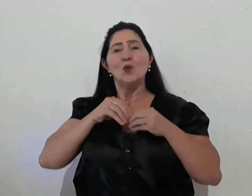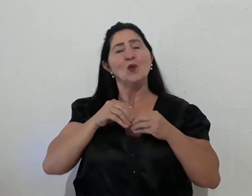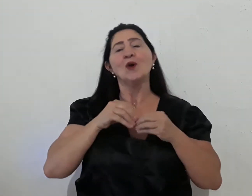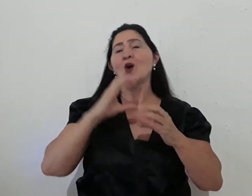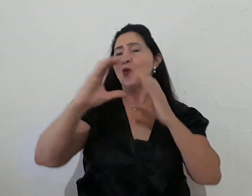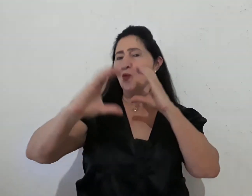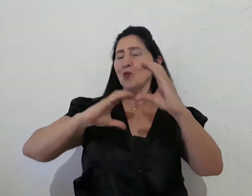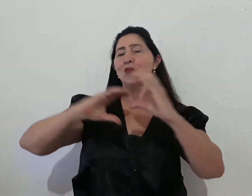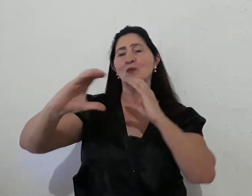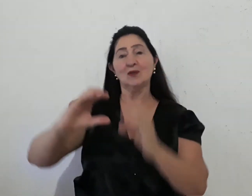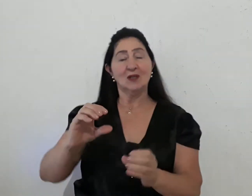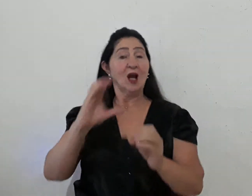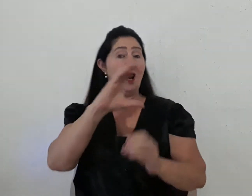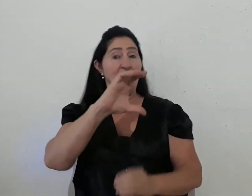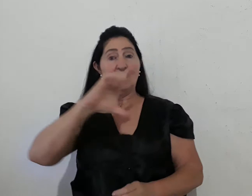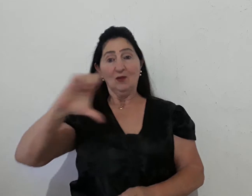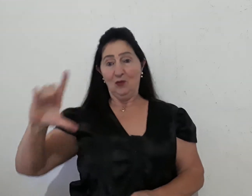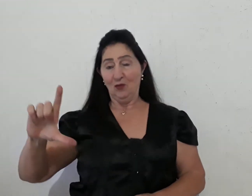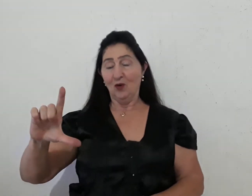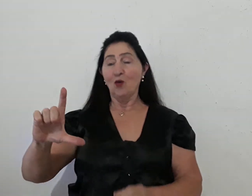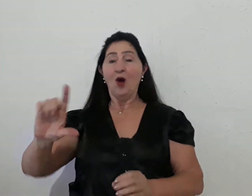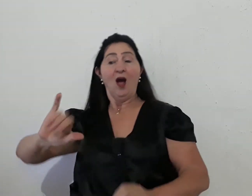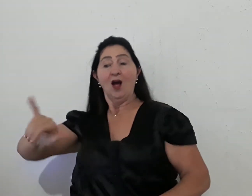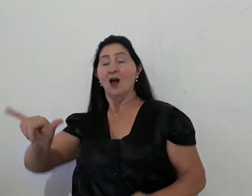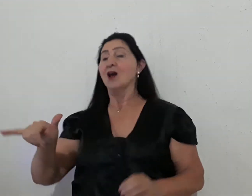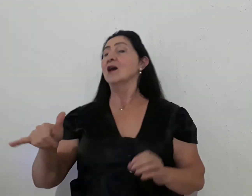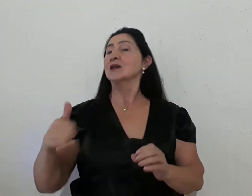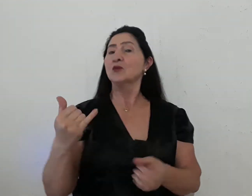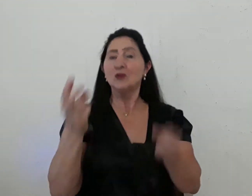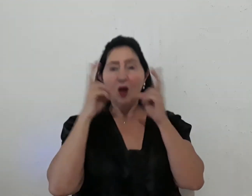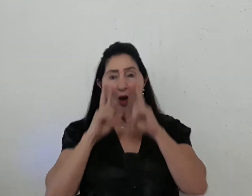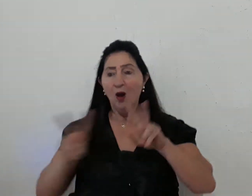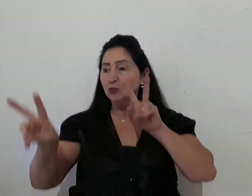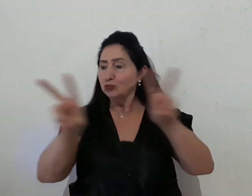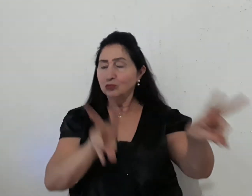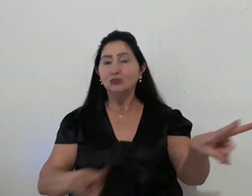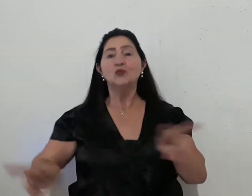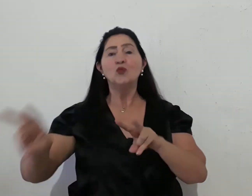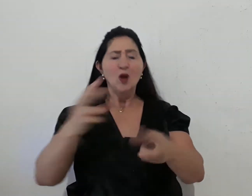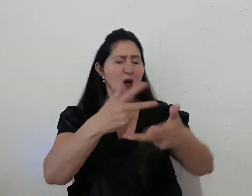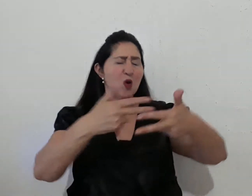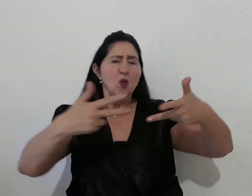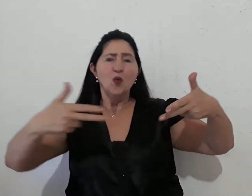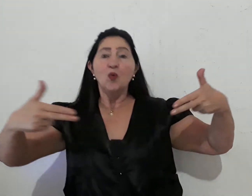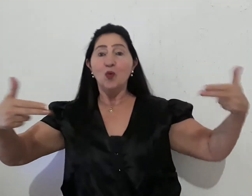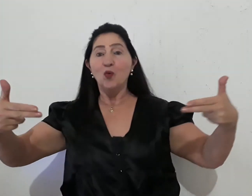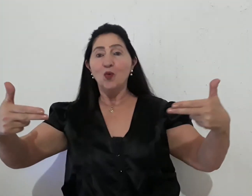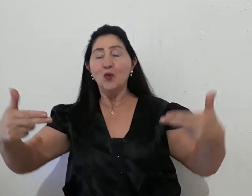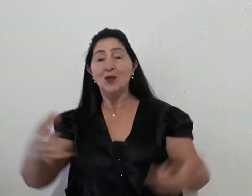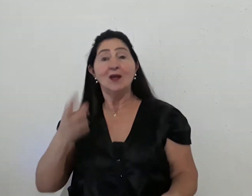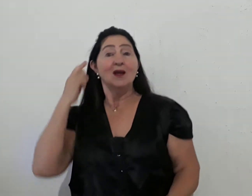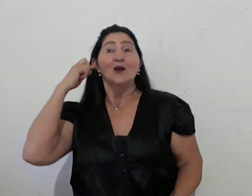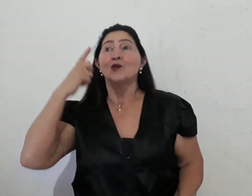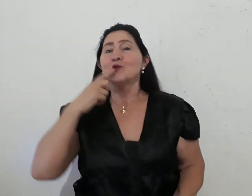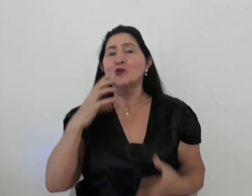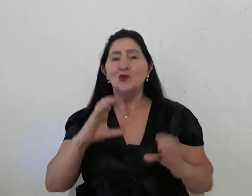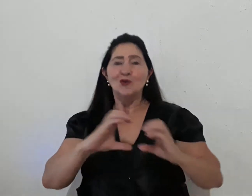os classificadores exploram a visualidade das coisas e os surdos simplesmente amam isso,